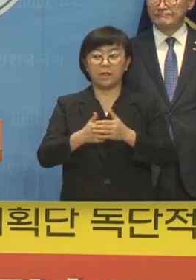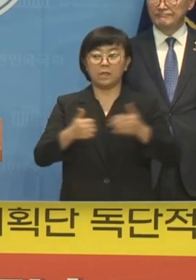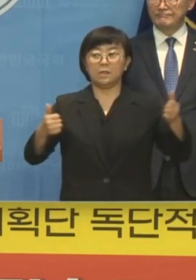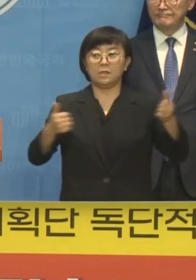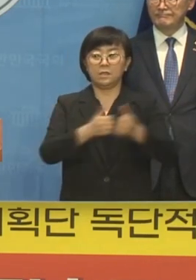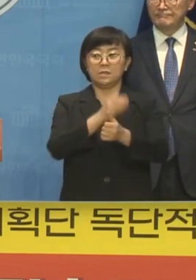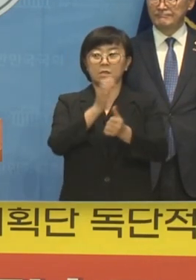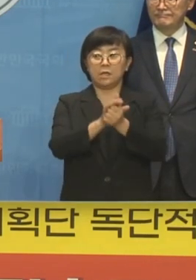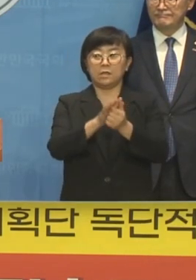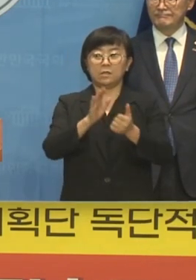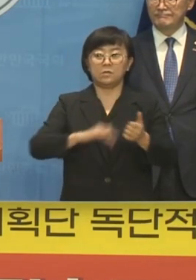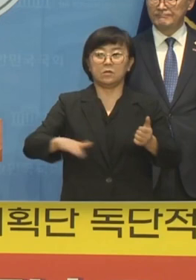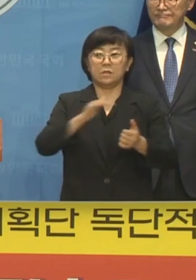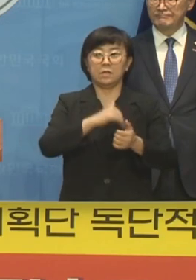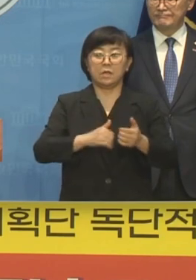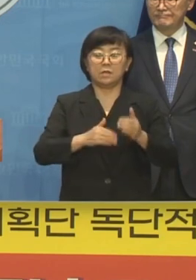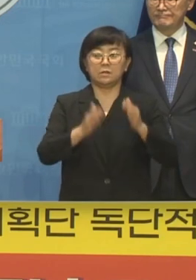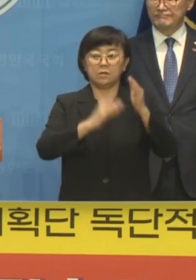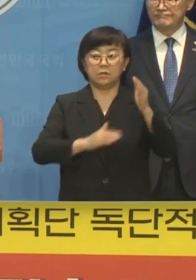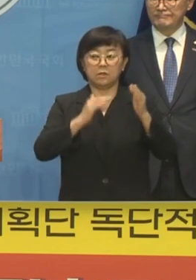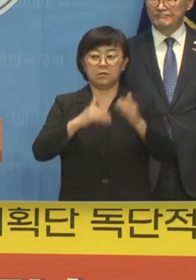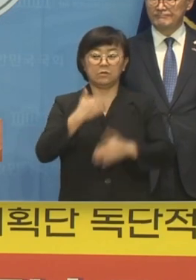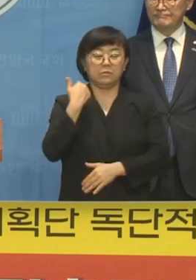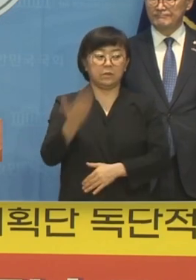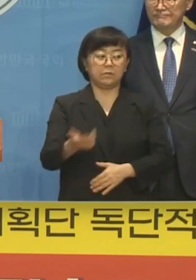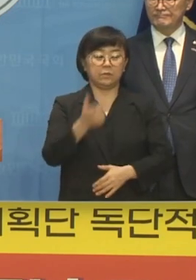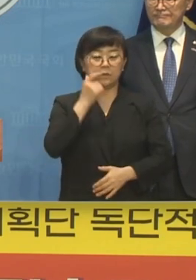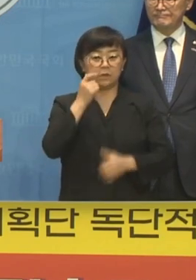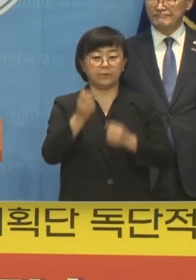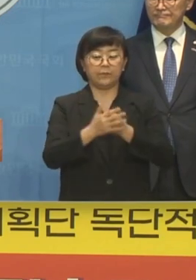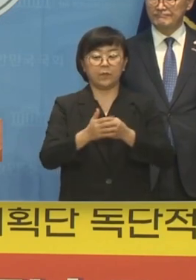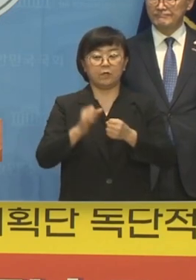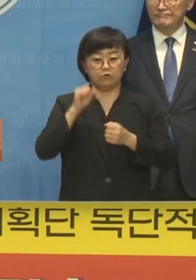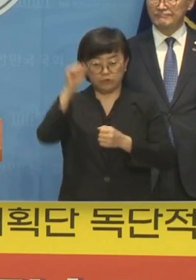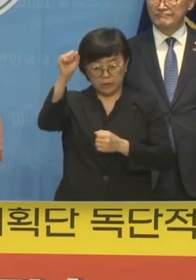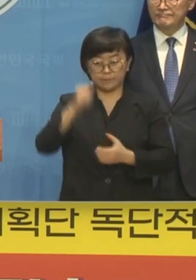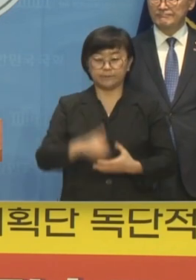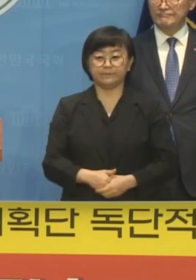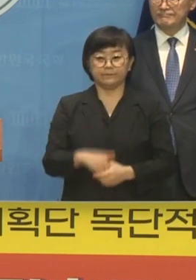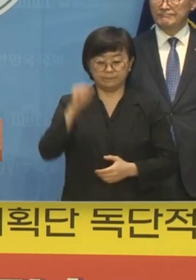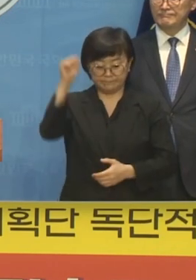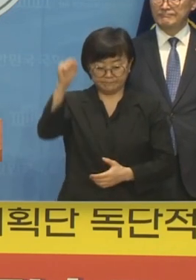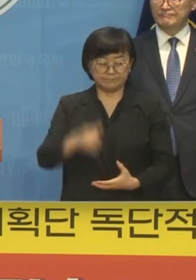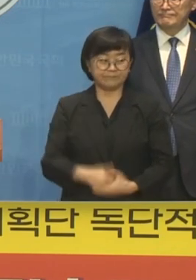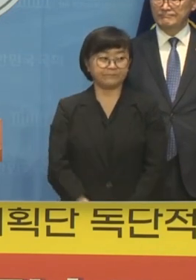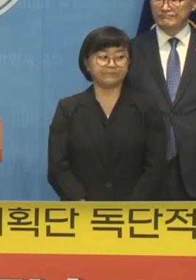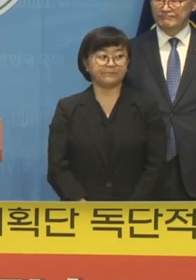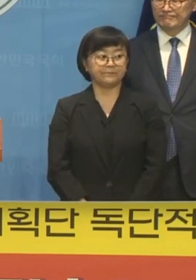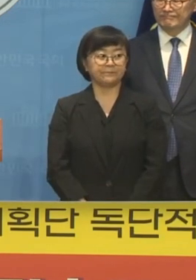저희들이 도저히 묵과할 수 없습니다. 우리는 투쟁에 나서겠습니다. 투쟁!